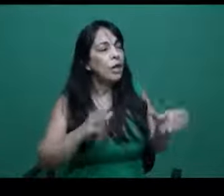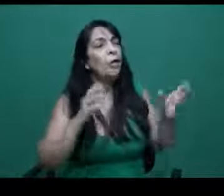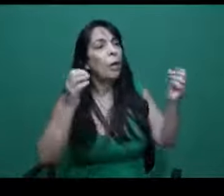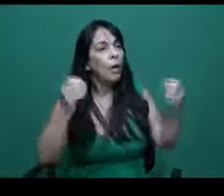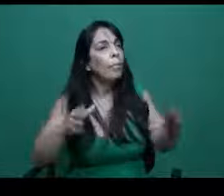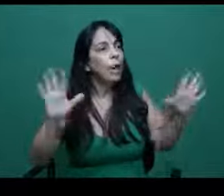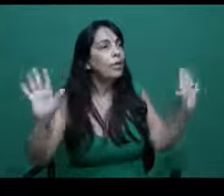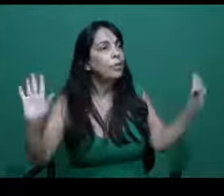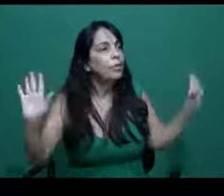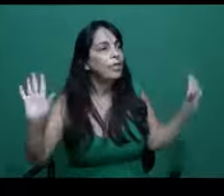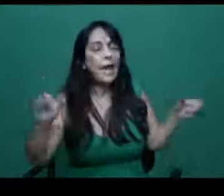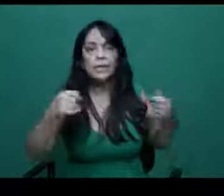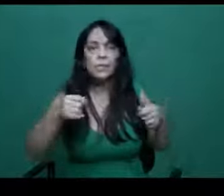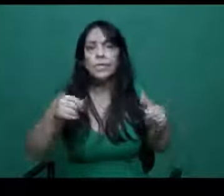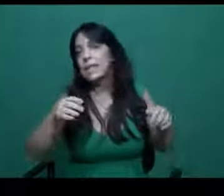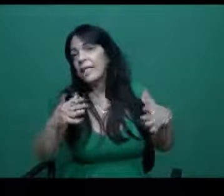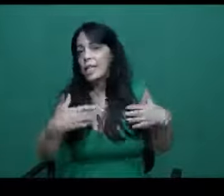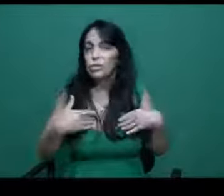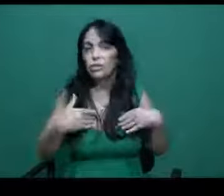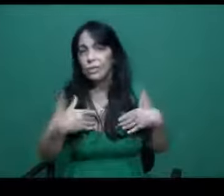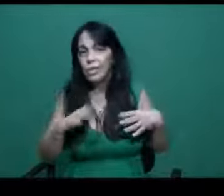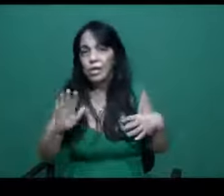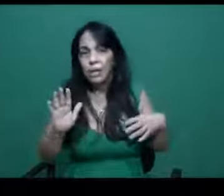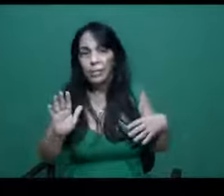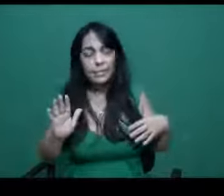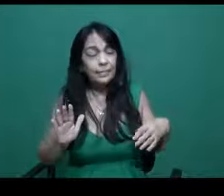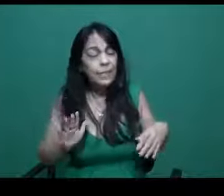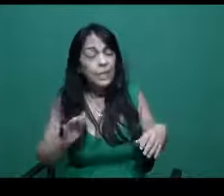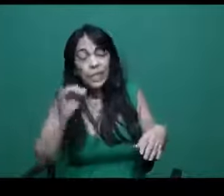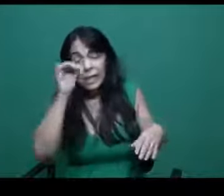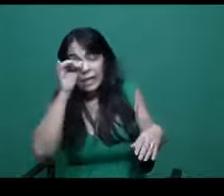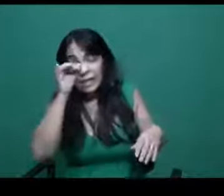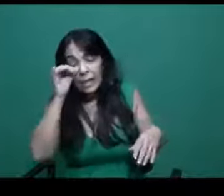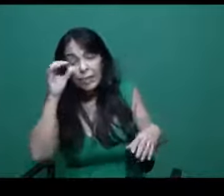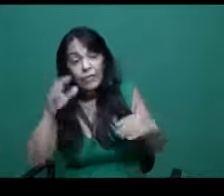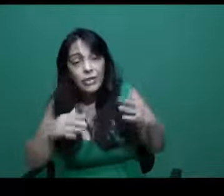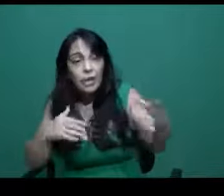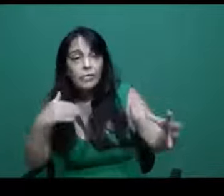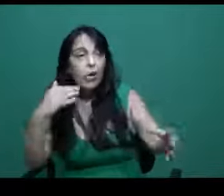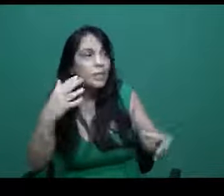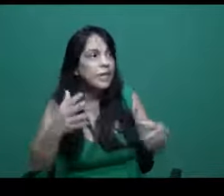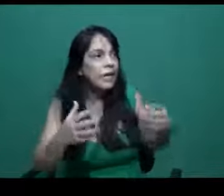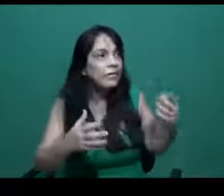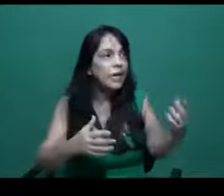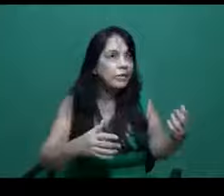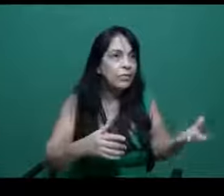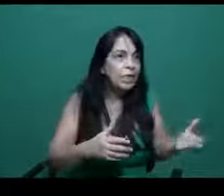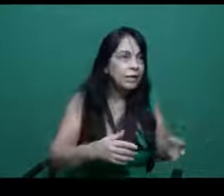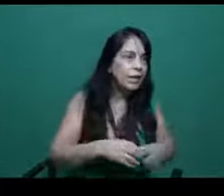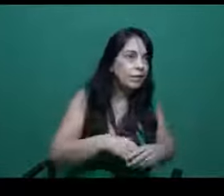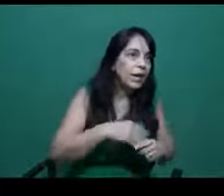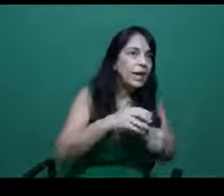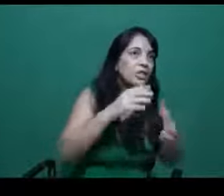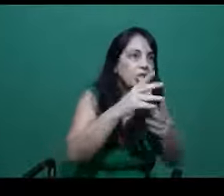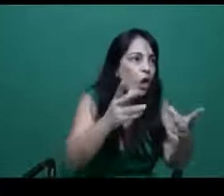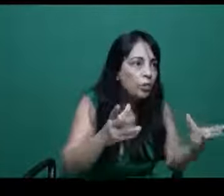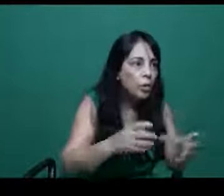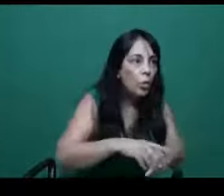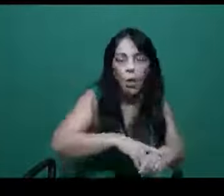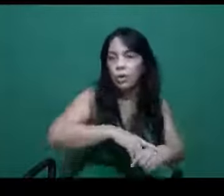então, podem começar, se precisar de ajuda, me chama. E a professora ficou observando, né? Então tem aqueles que logo encontram,